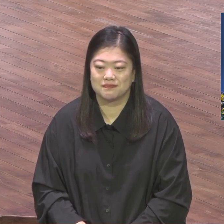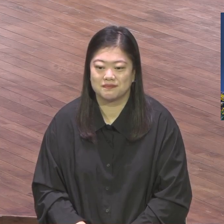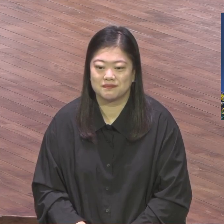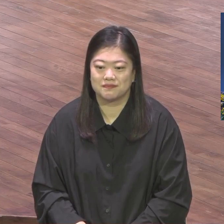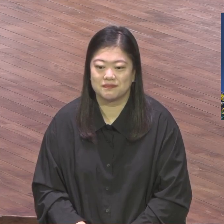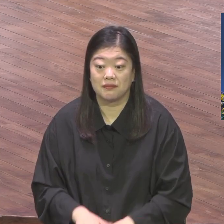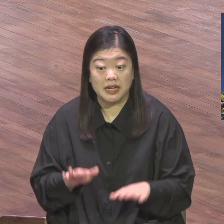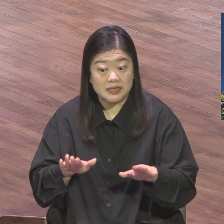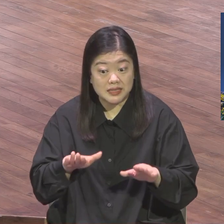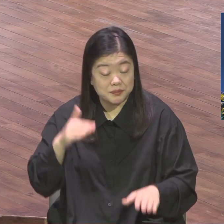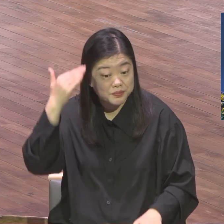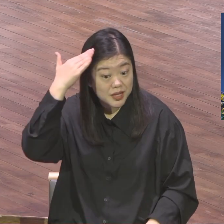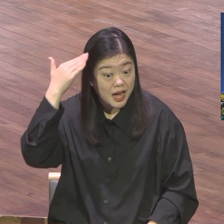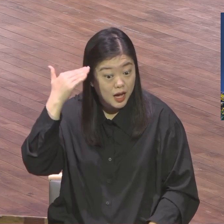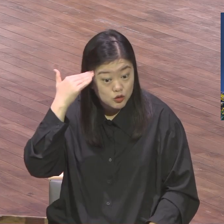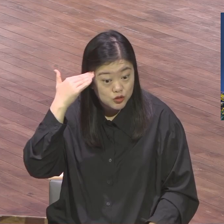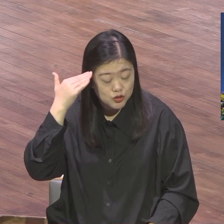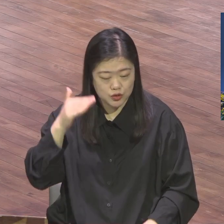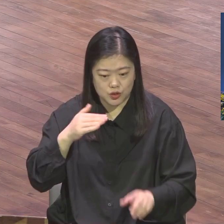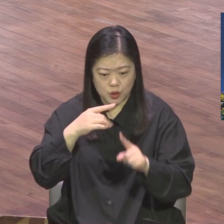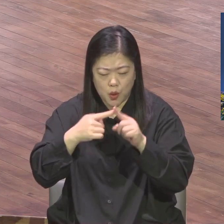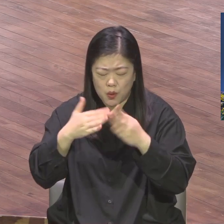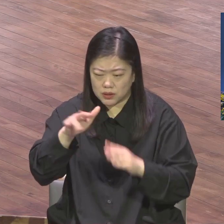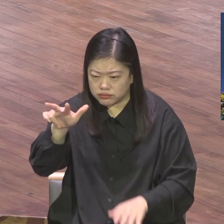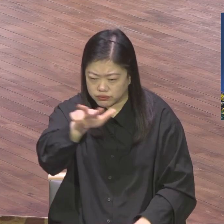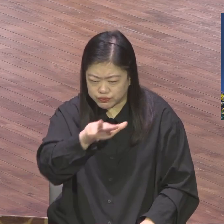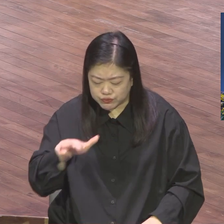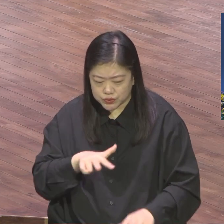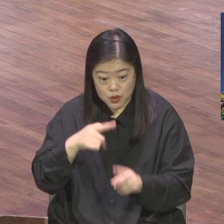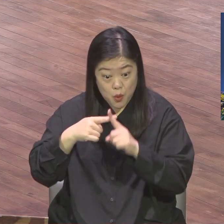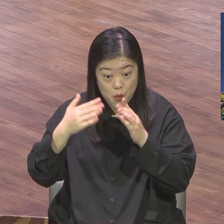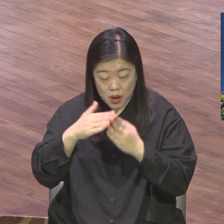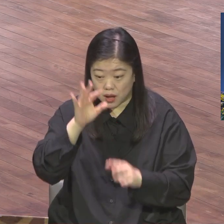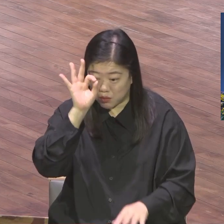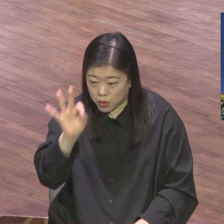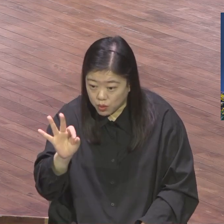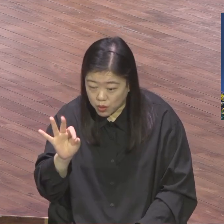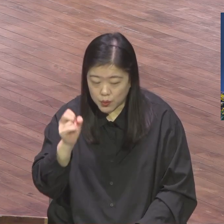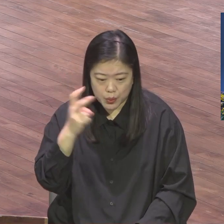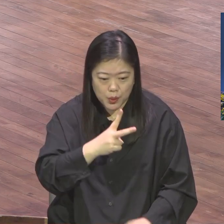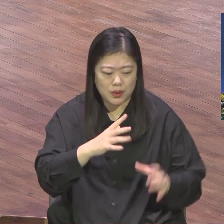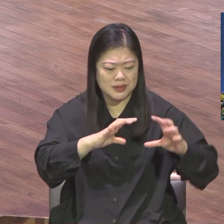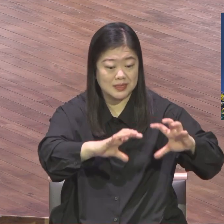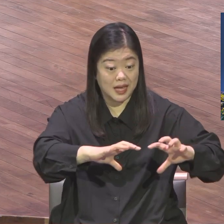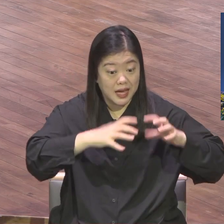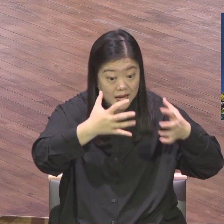지금 한국 교회가 힘을 잃지, 뭐 세계 교회가 다 힘을 잃었지.